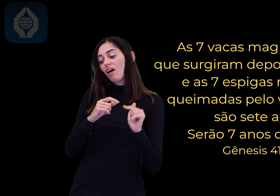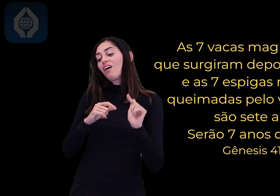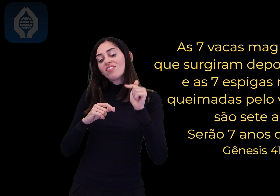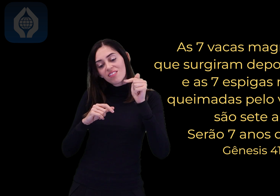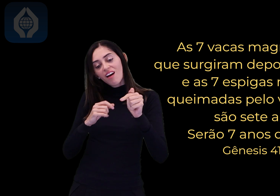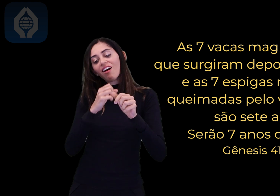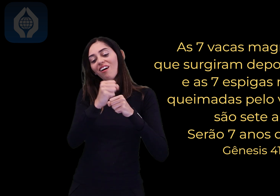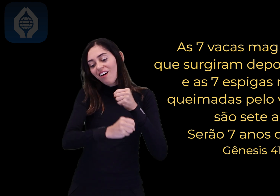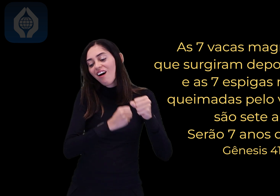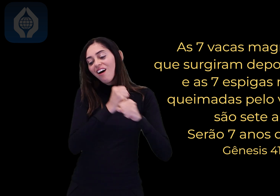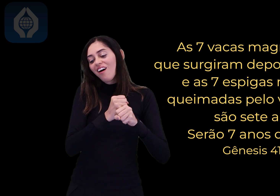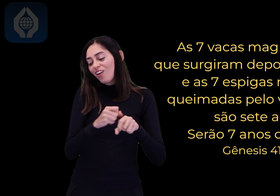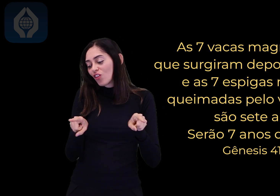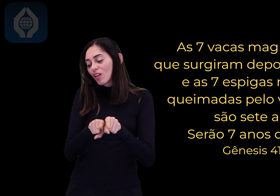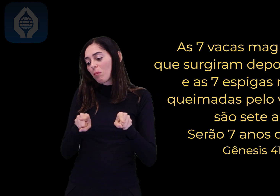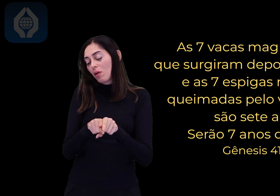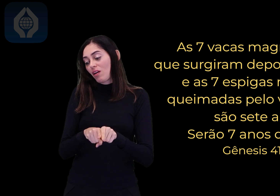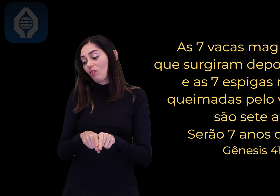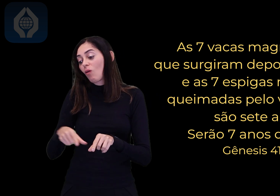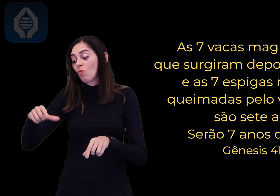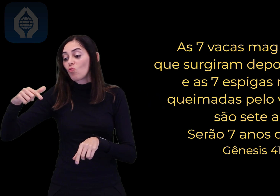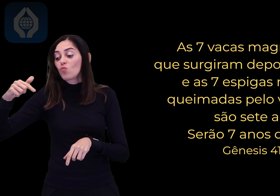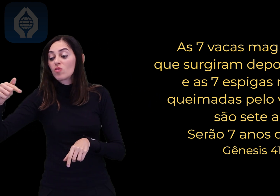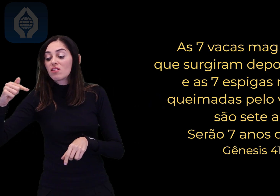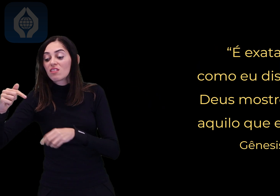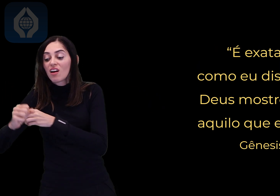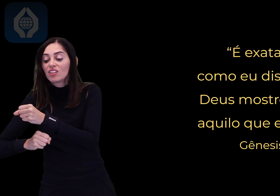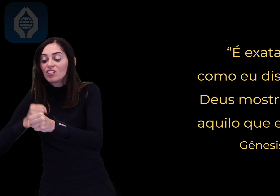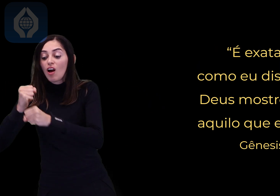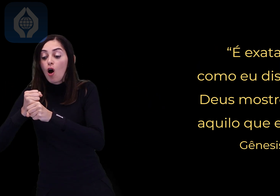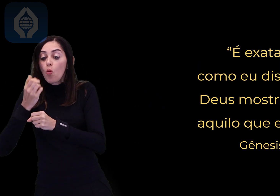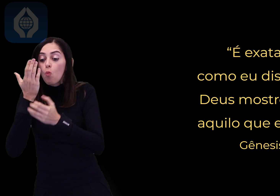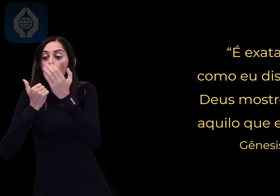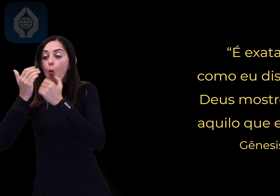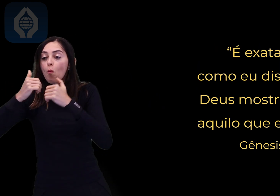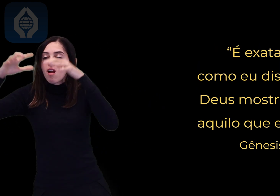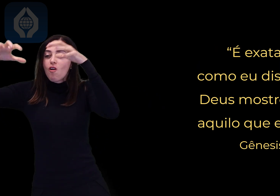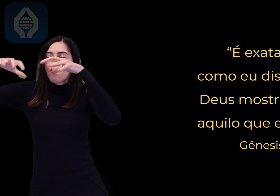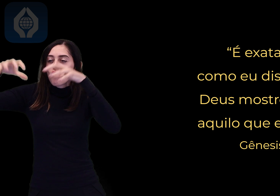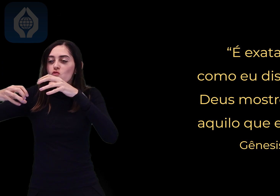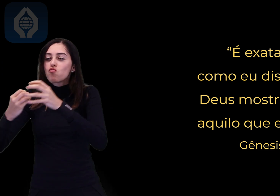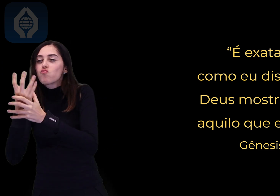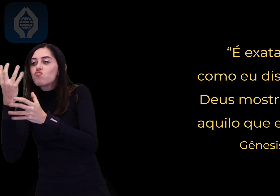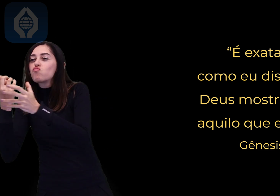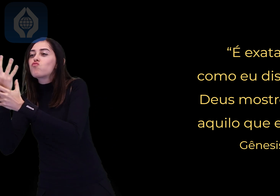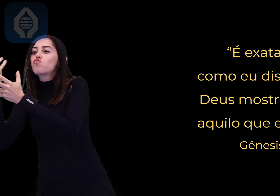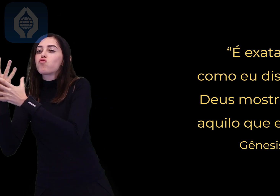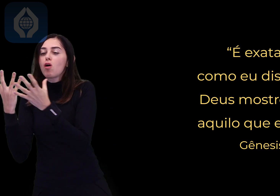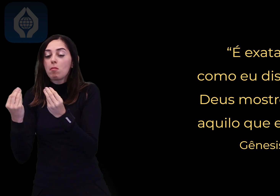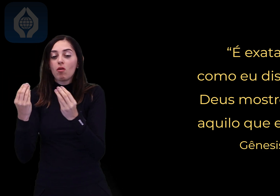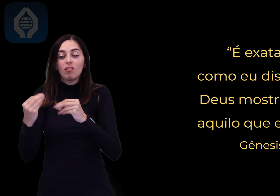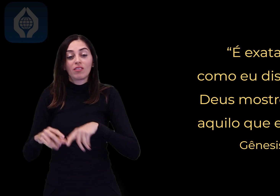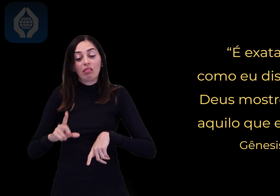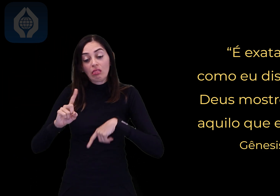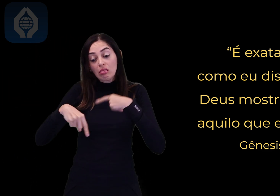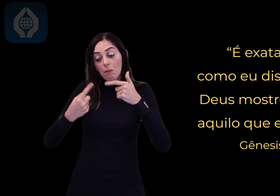são 7 anos, serão 7 anos de fome. É exatamente como eu disse ao faraó. Deus mostrou ao faraó aquilo que ele vai